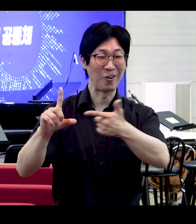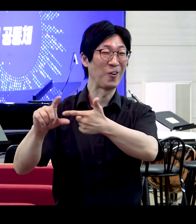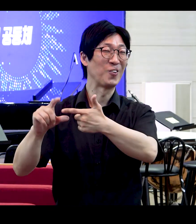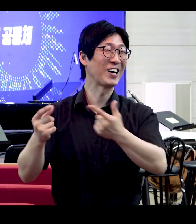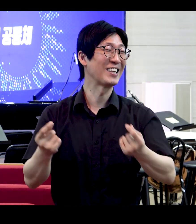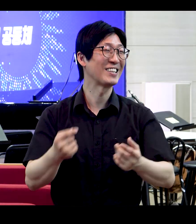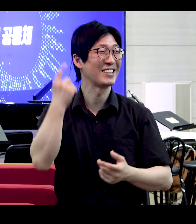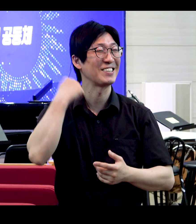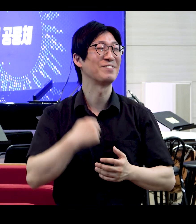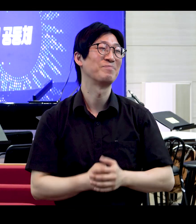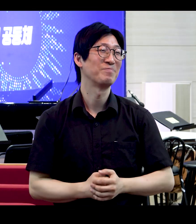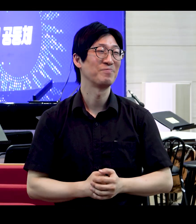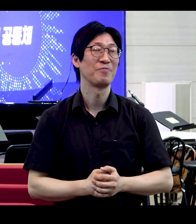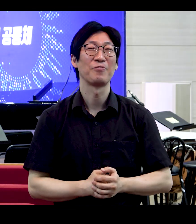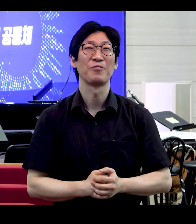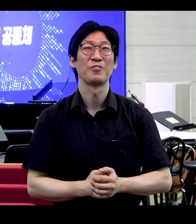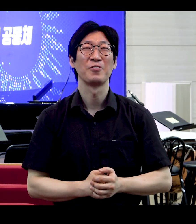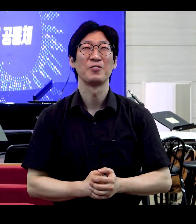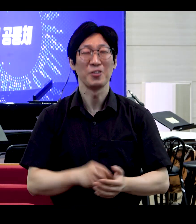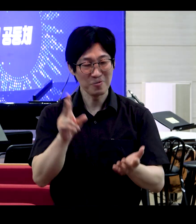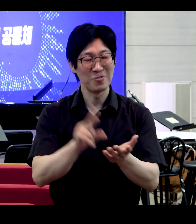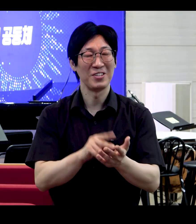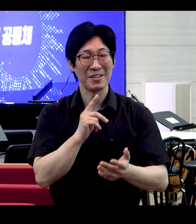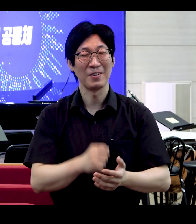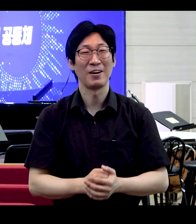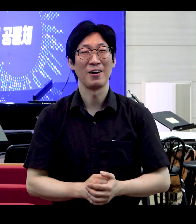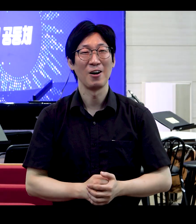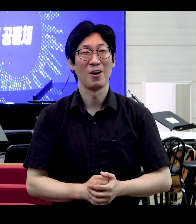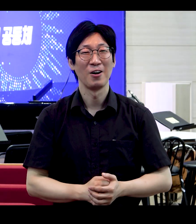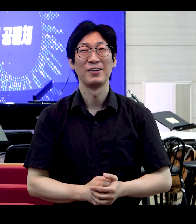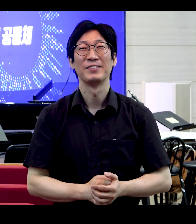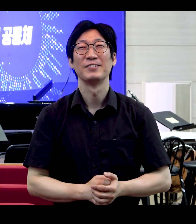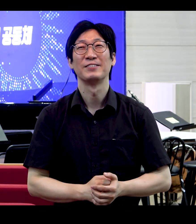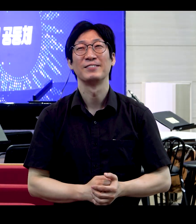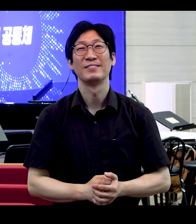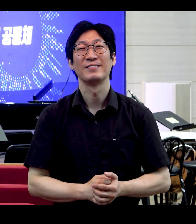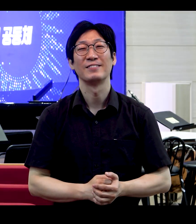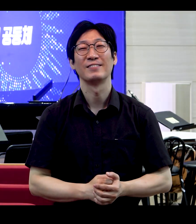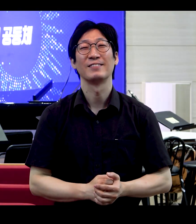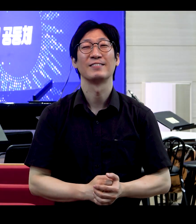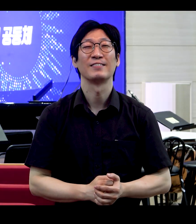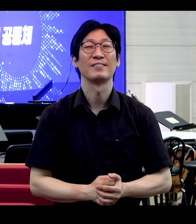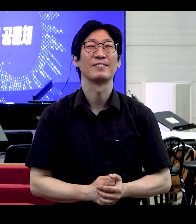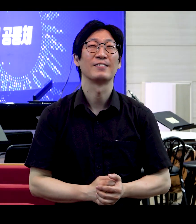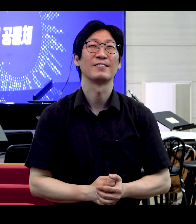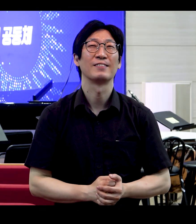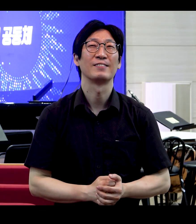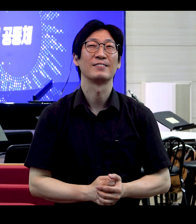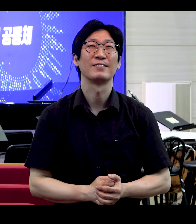마음과 우리가 원래 잘 맞아야 되는데 안 맞는 거예요. 이게 문제예요. 로또도 그런 로또가 없어요.